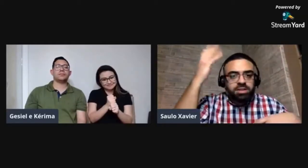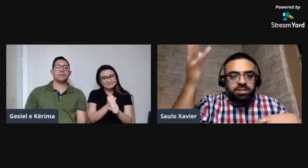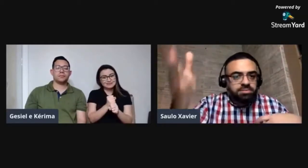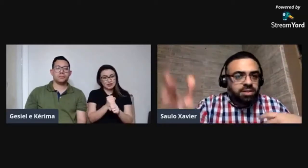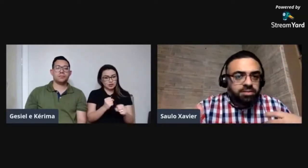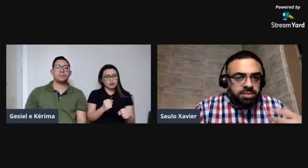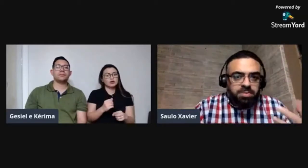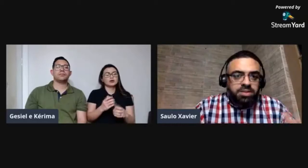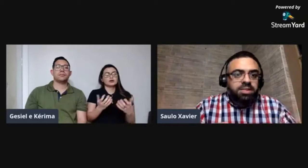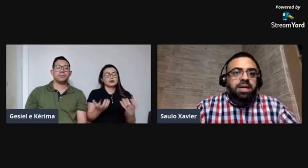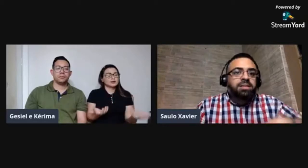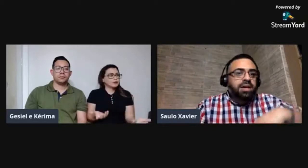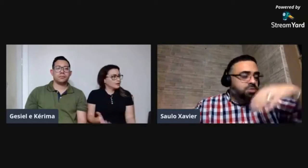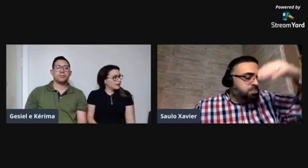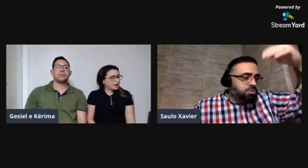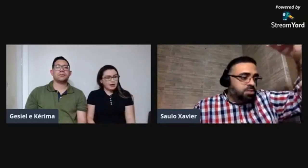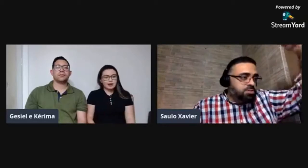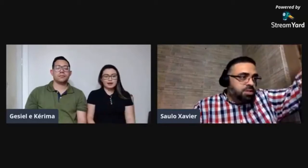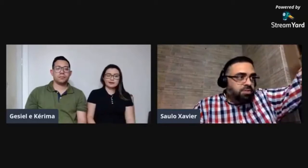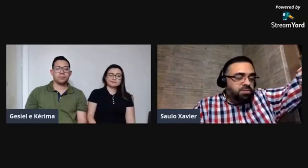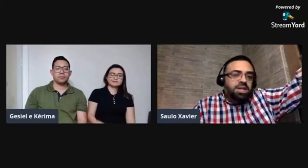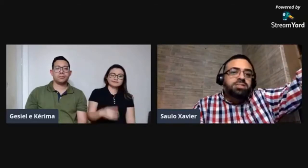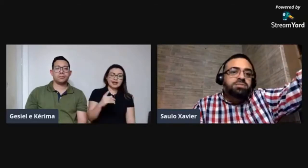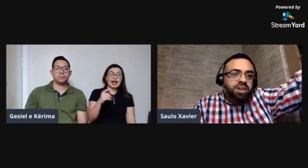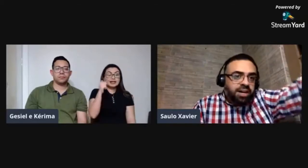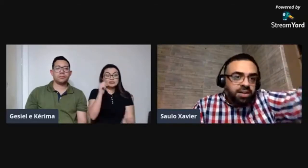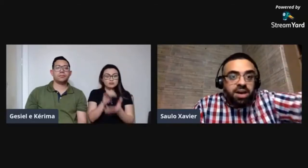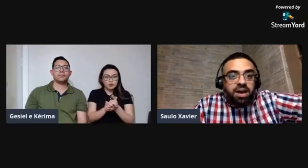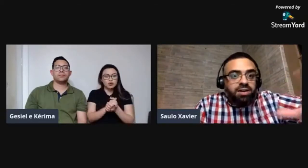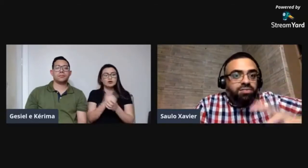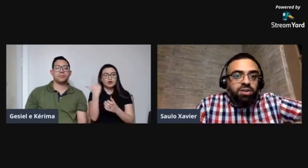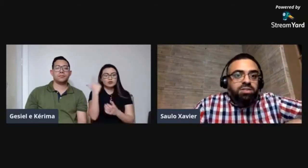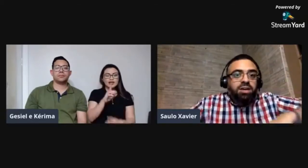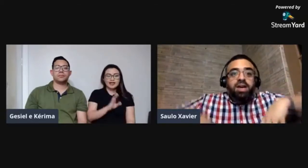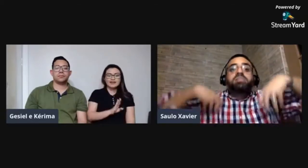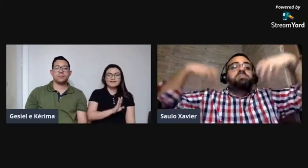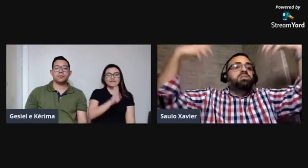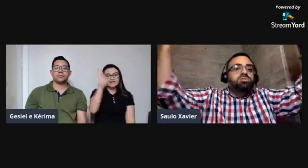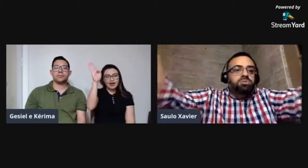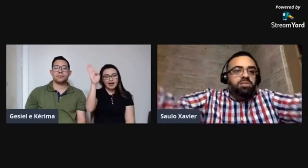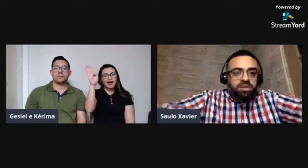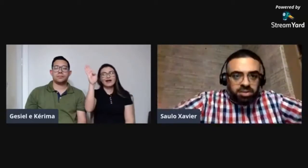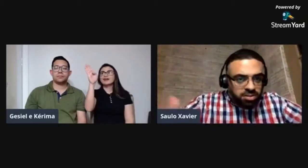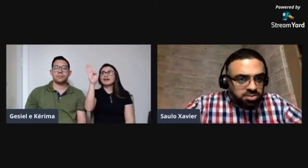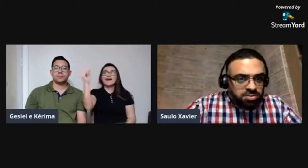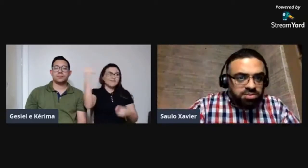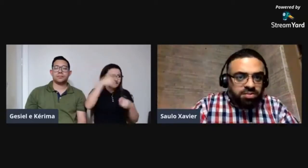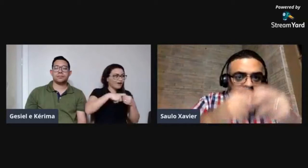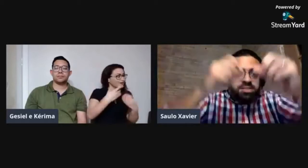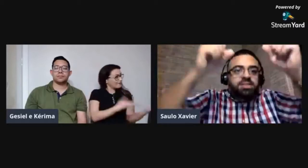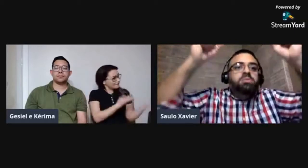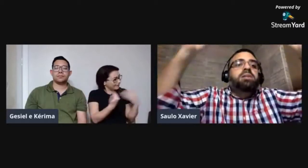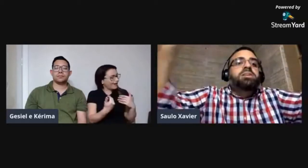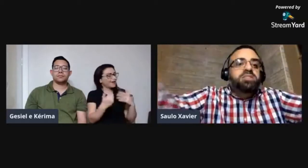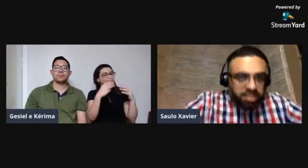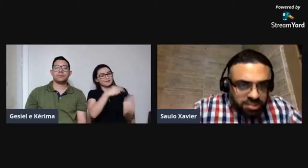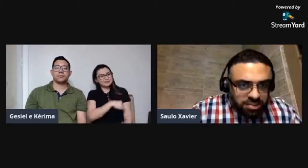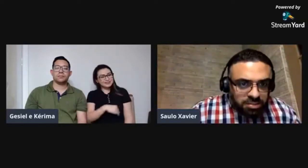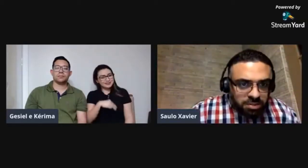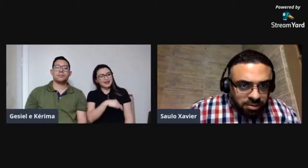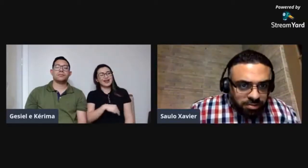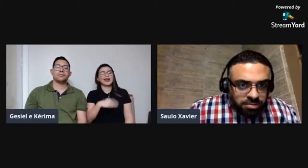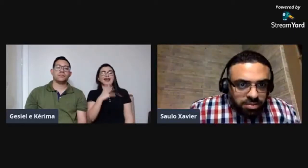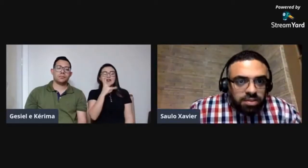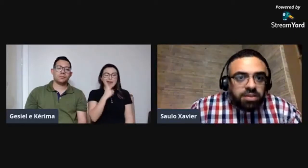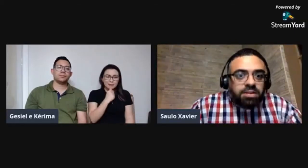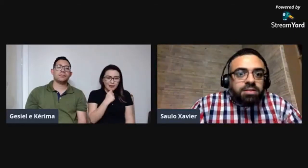fica surtado, não quer saber mais de nada. Aí sua esposa consegue uma viagem, vai e volta, reanima tudo, aí vamos agora de novo de vez, e demora mais 3 anos